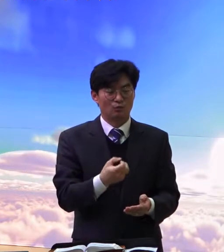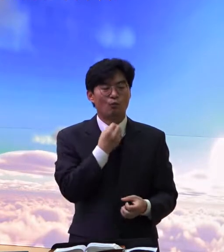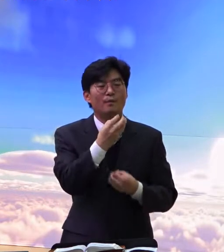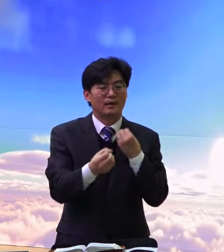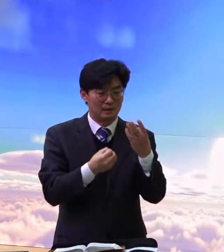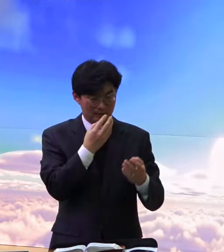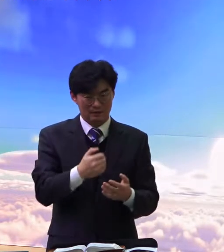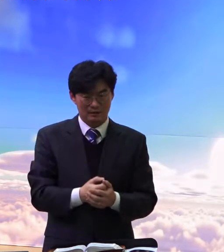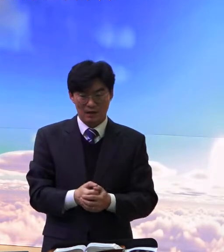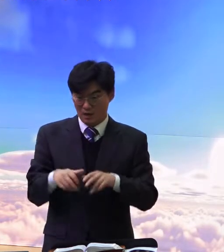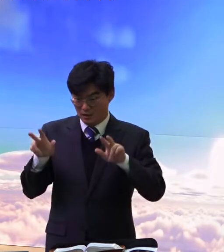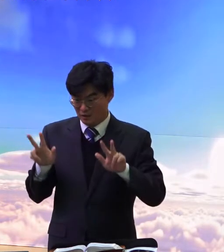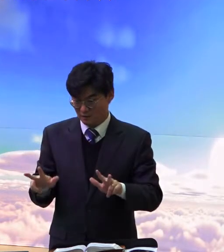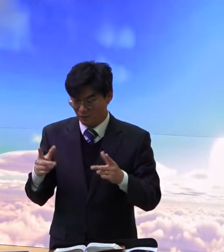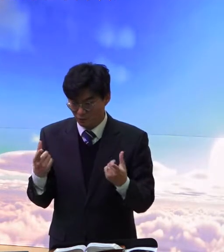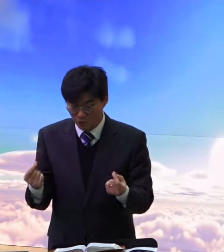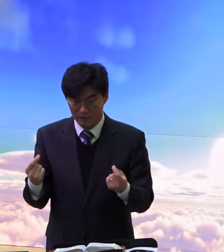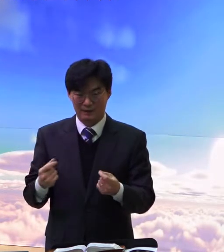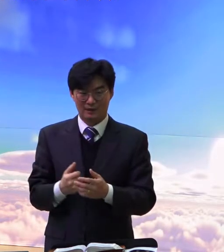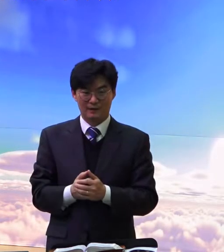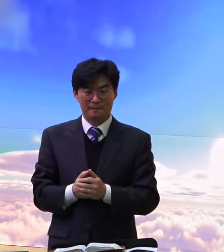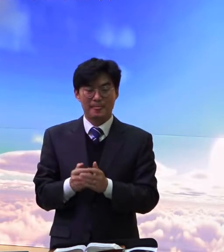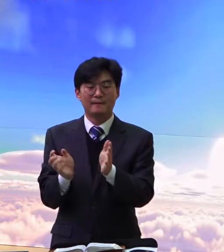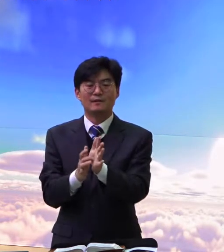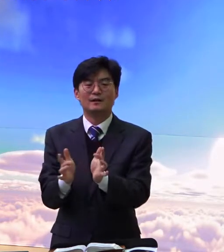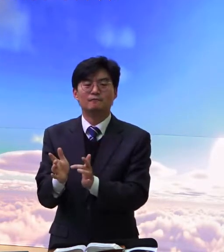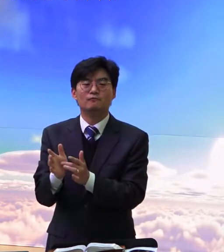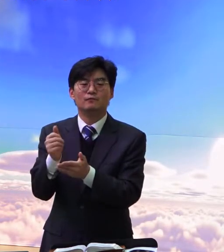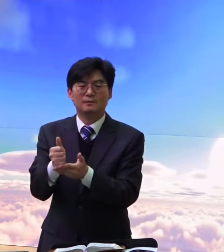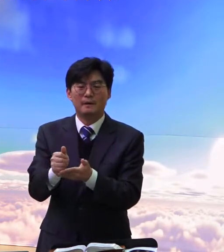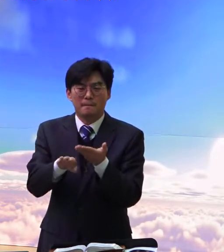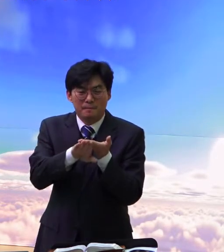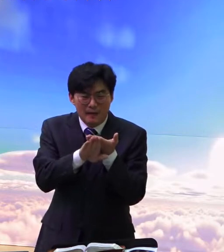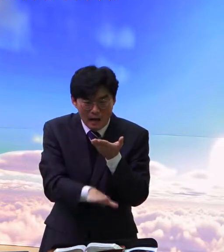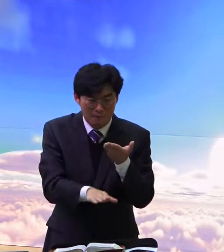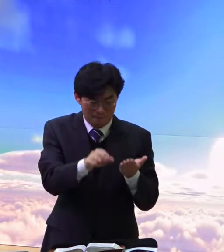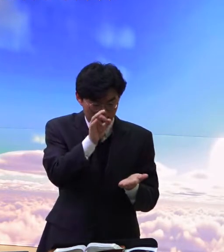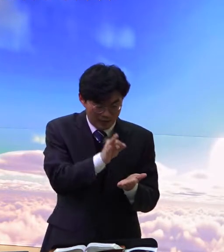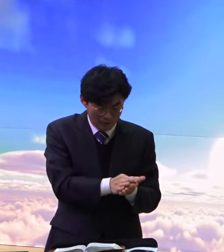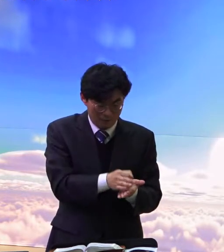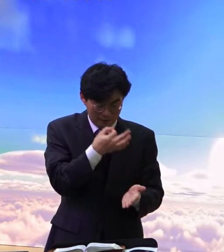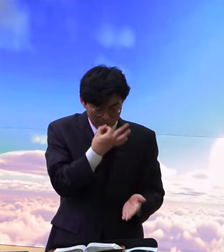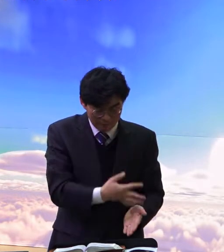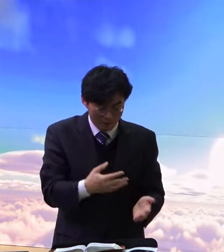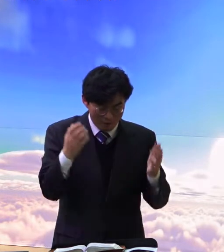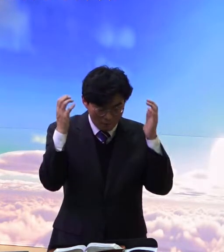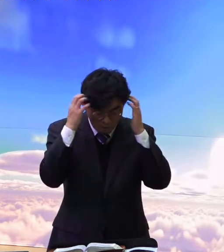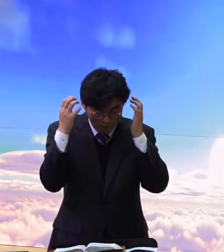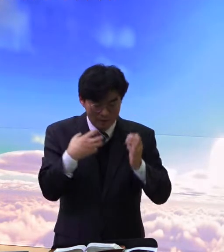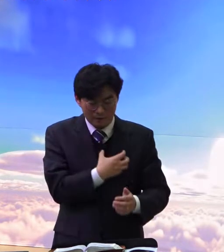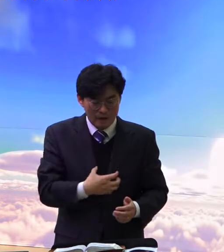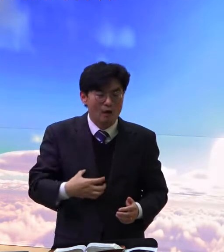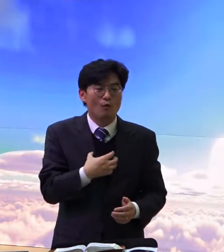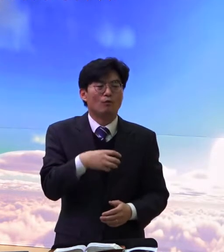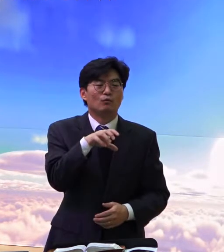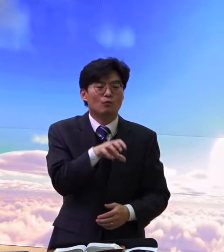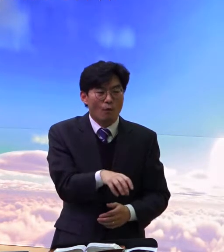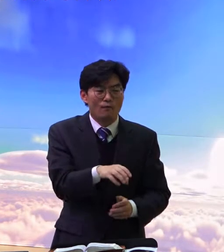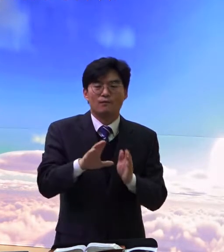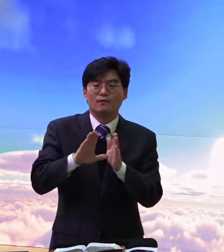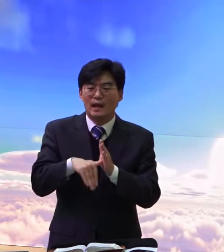2020년이 지나고 지금 우리에게 주시는 성탄의 메시지도 바로 이것입니다. 성탄의 메시지는